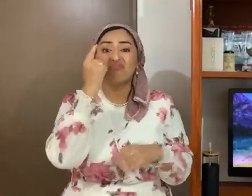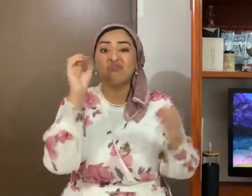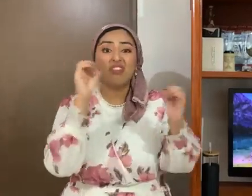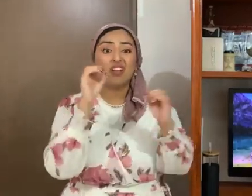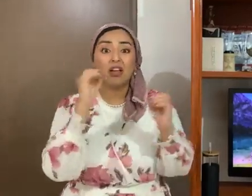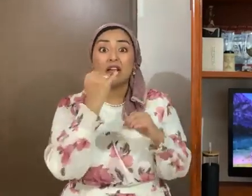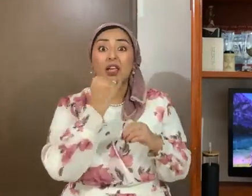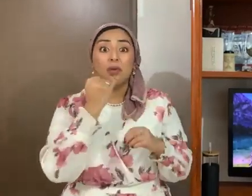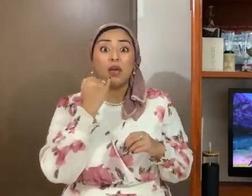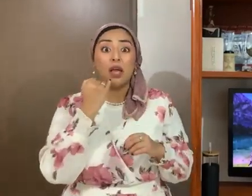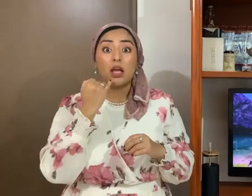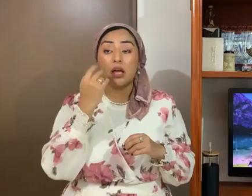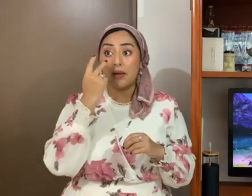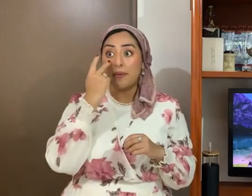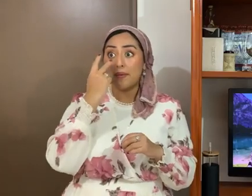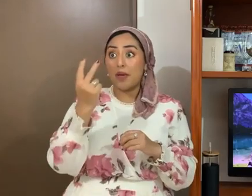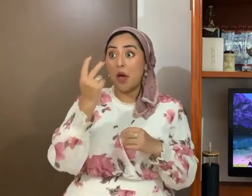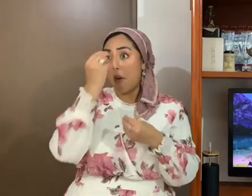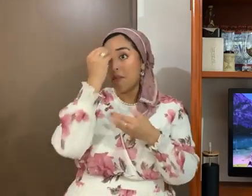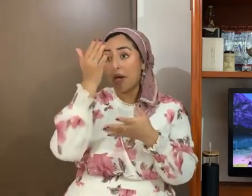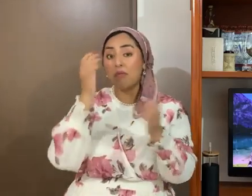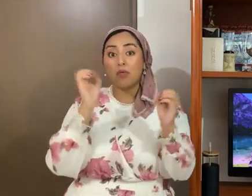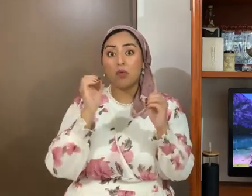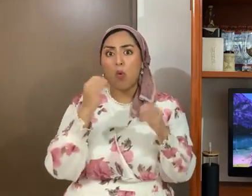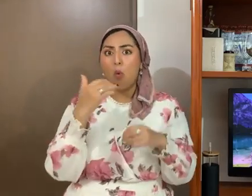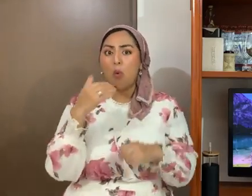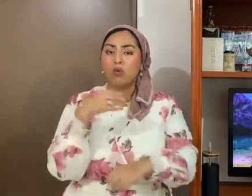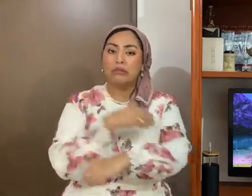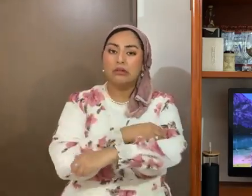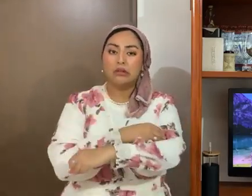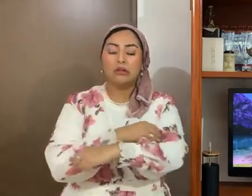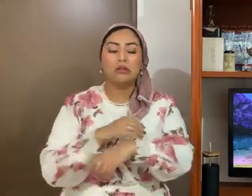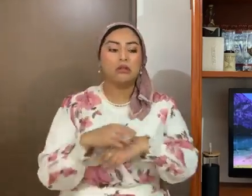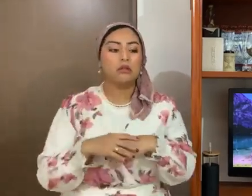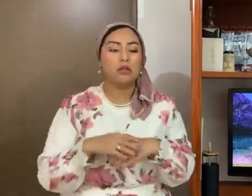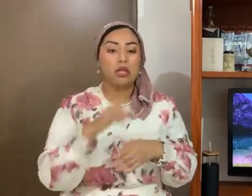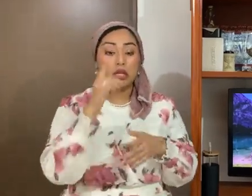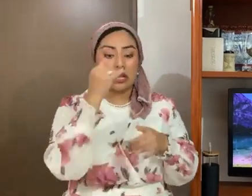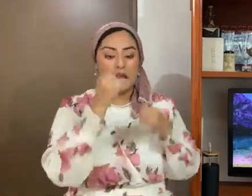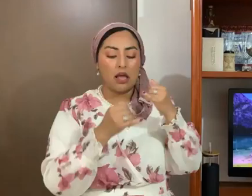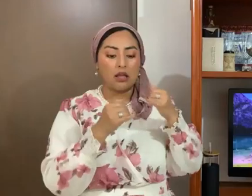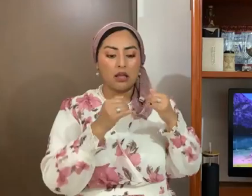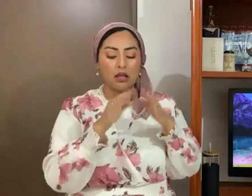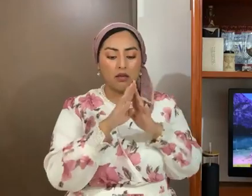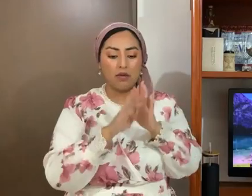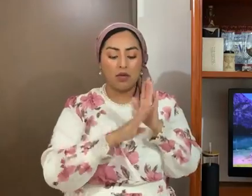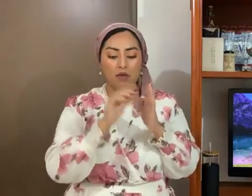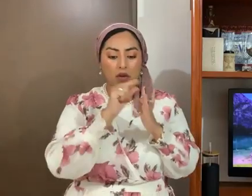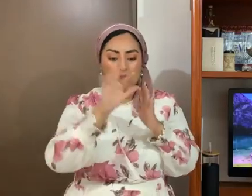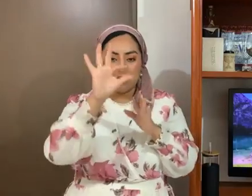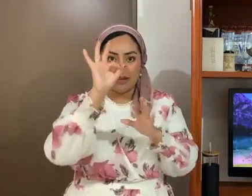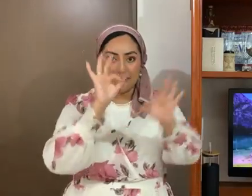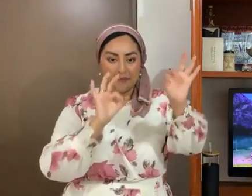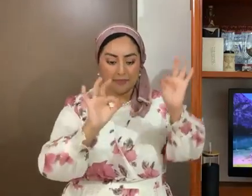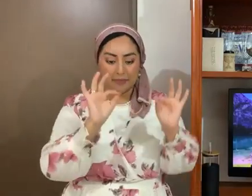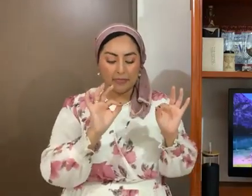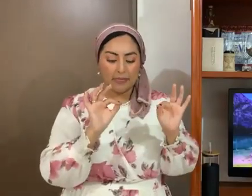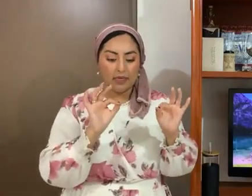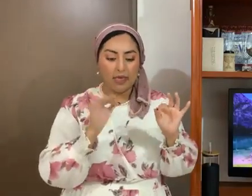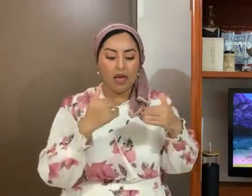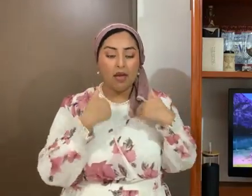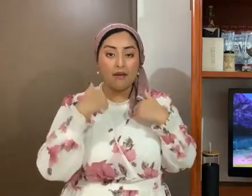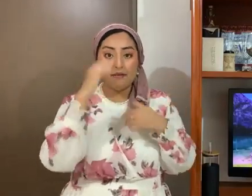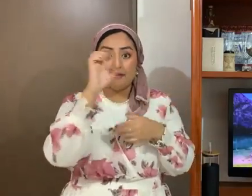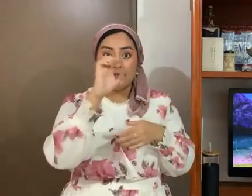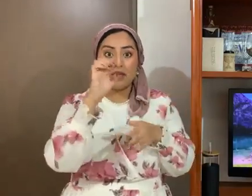entendió, oyó y no obedeció. Tremendo. Y la última cita clave al respecto de esto está aquí adelantito,